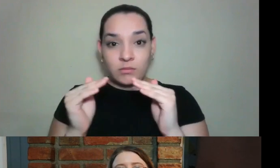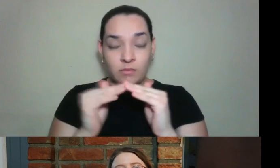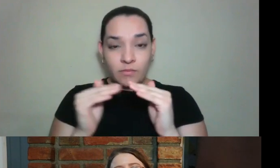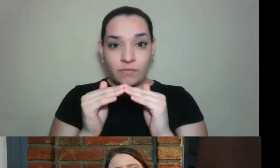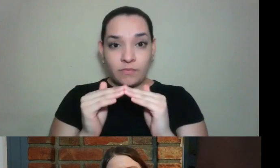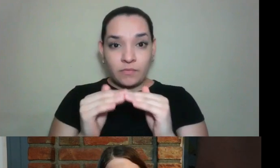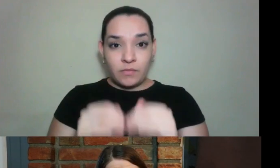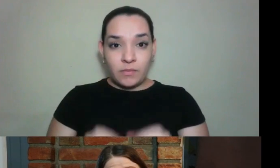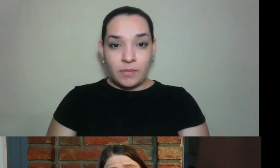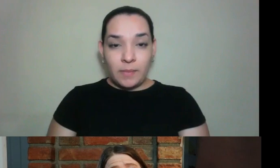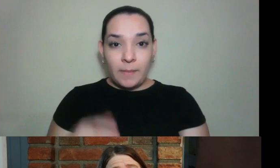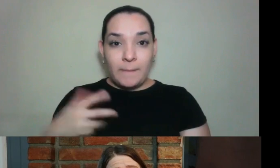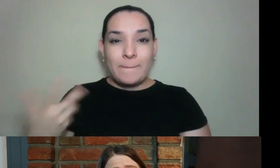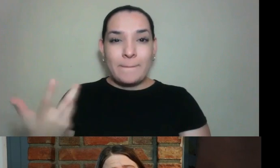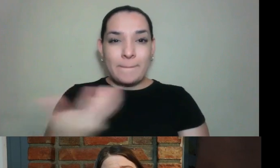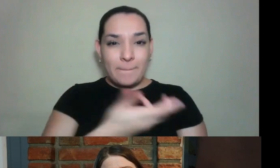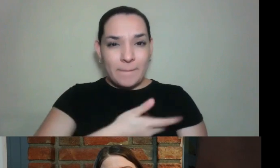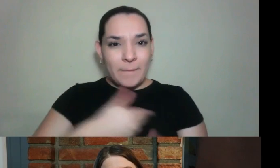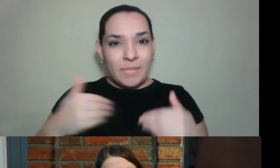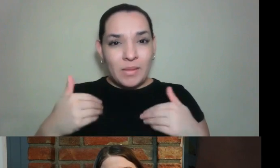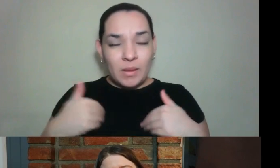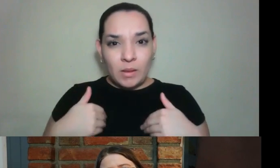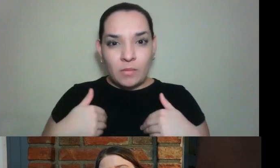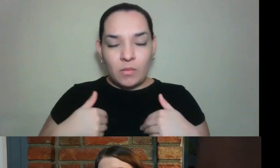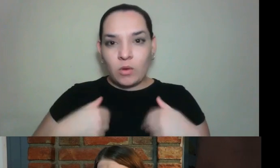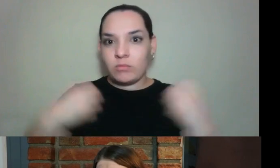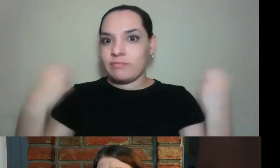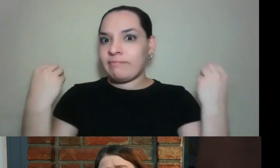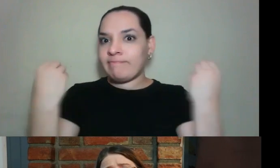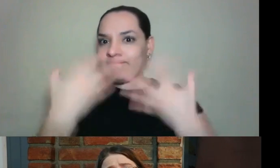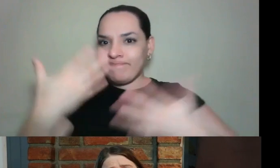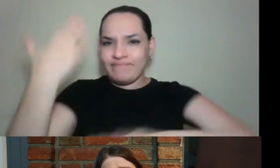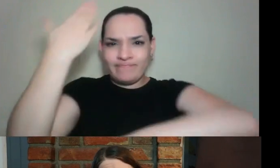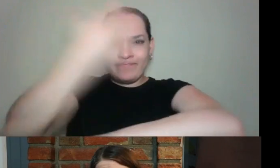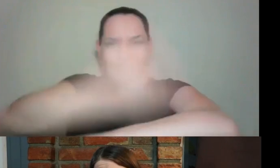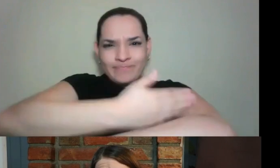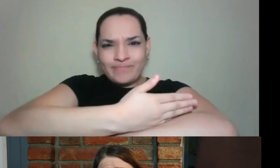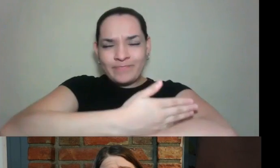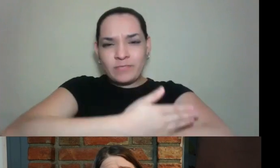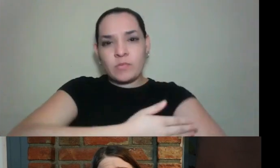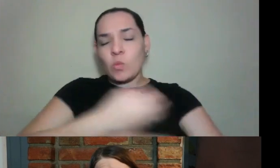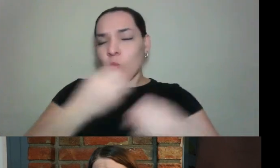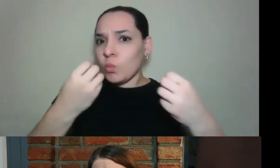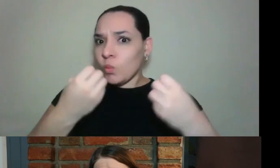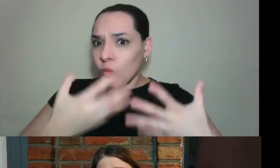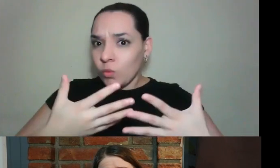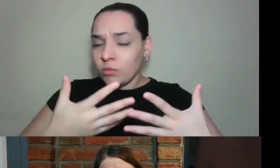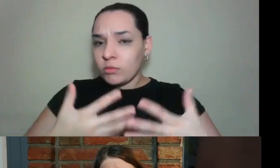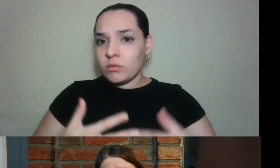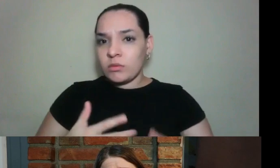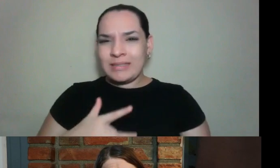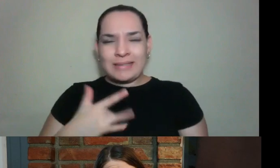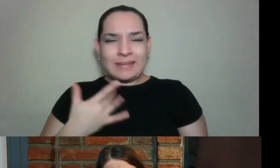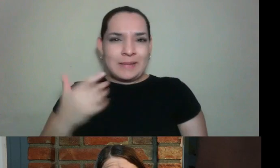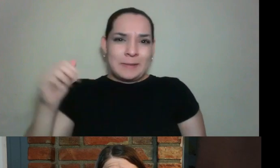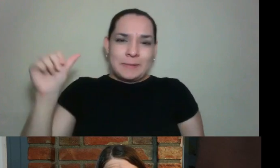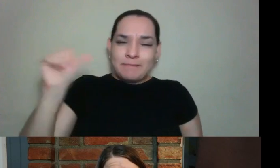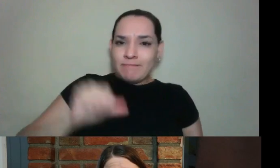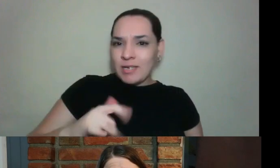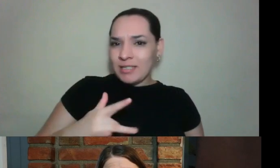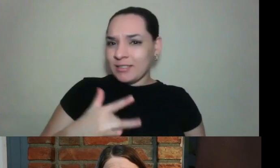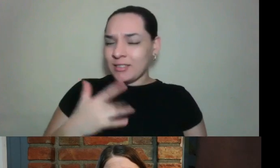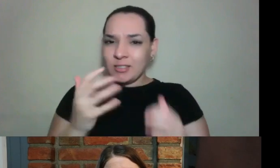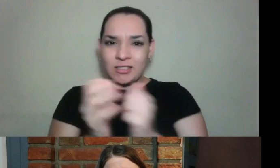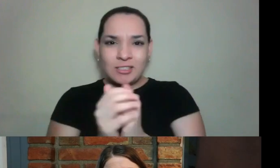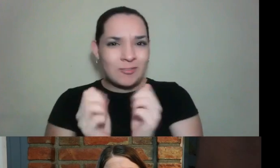Pero también nos encontramos frente a grandes dificultades, frente a grandes obstáculos que nos ponen